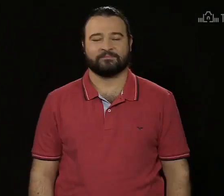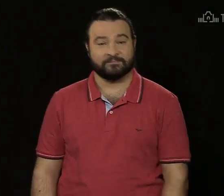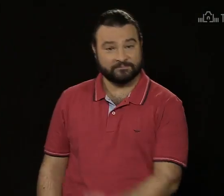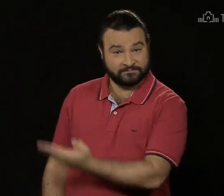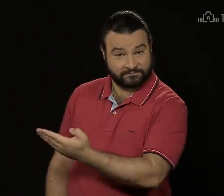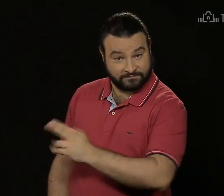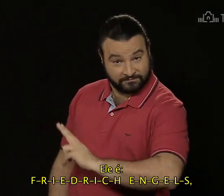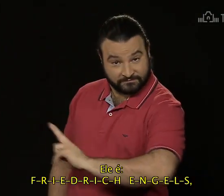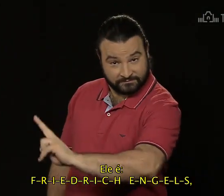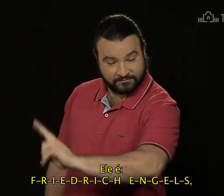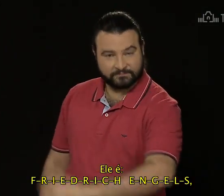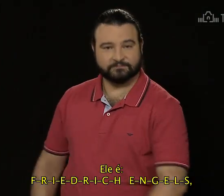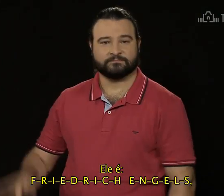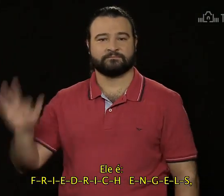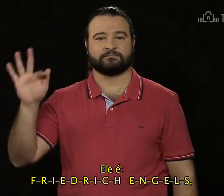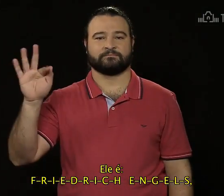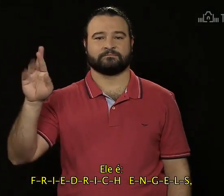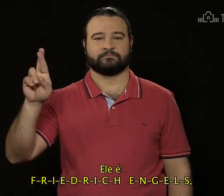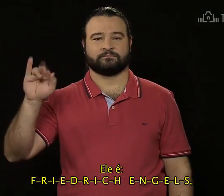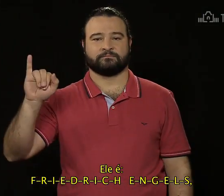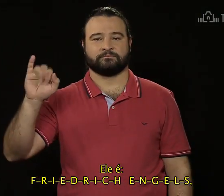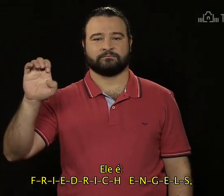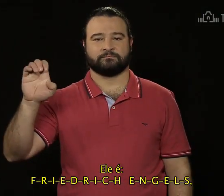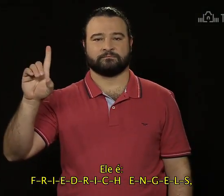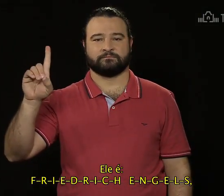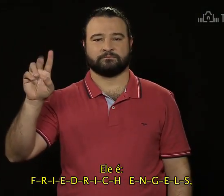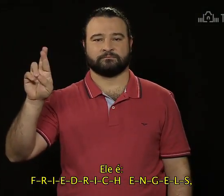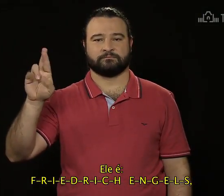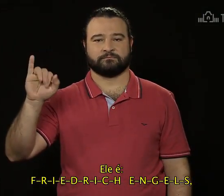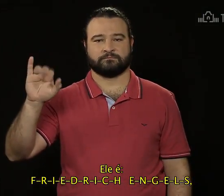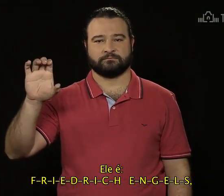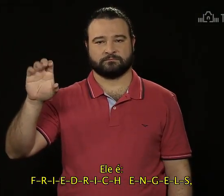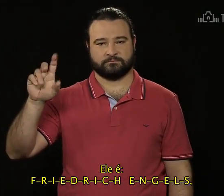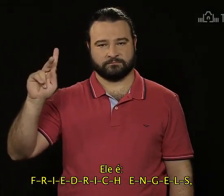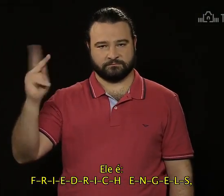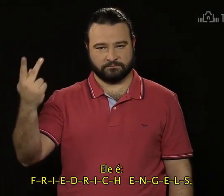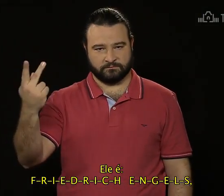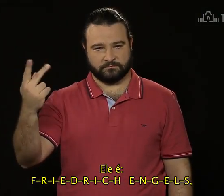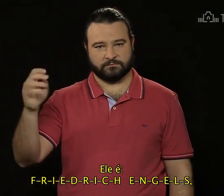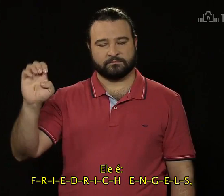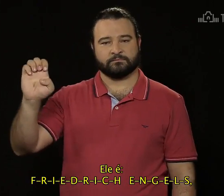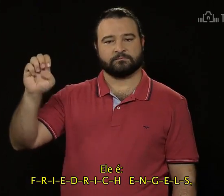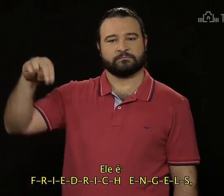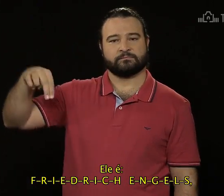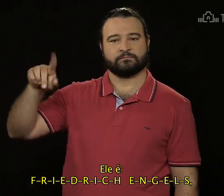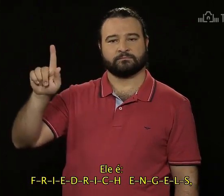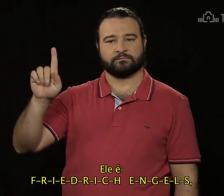Ele é Friedrich Engels